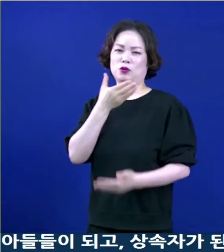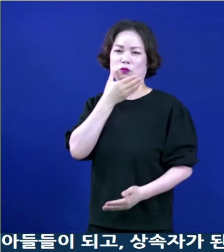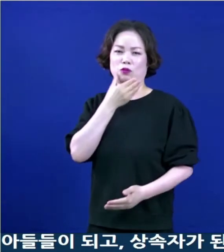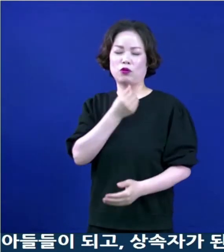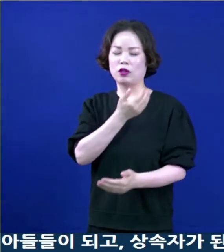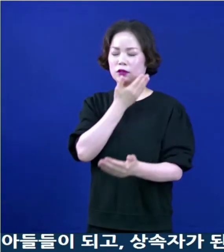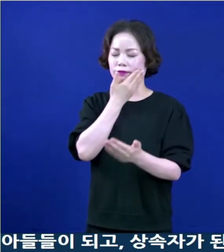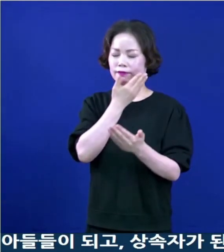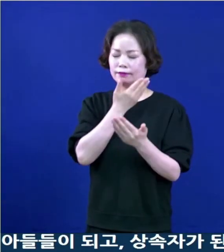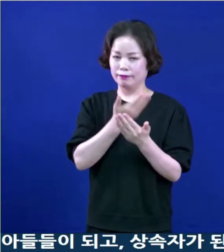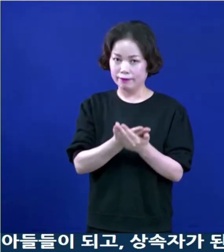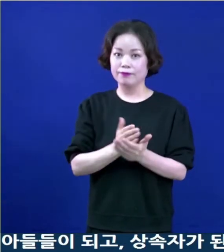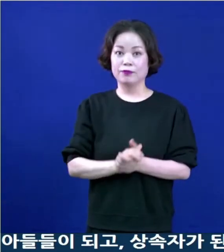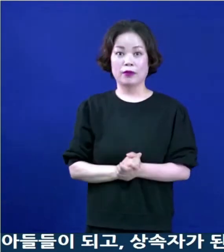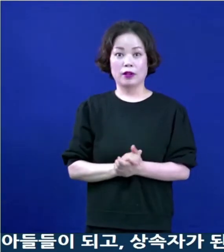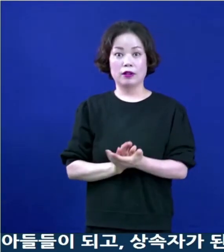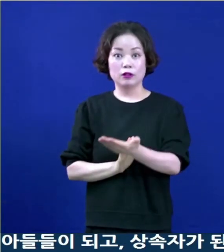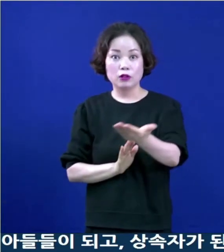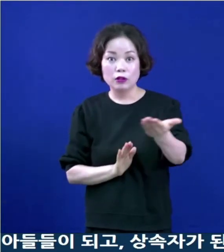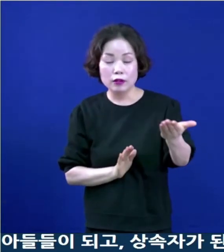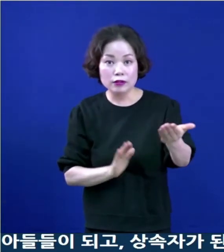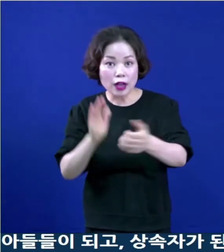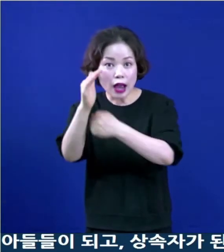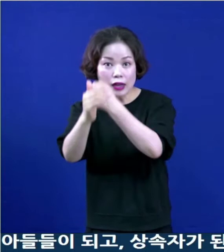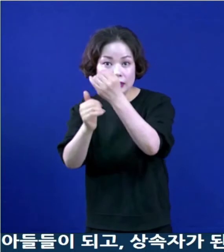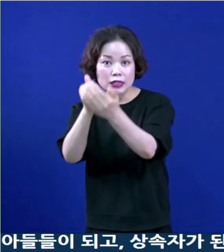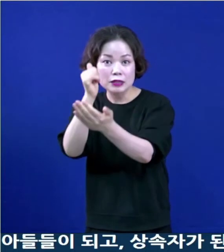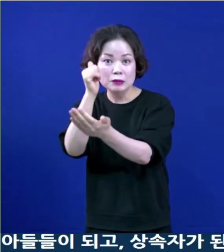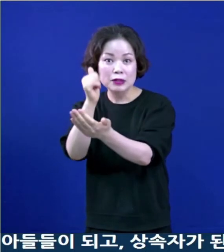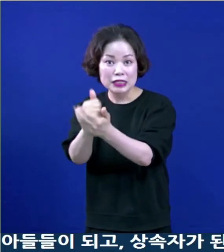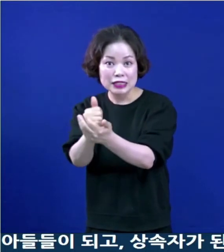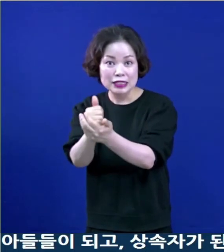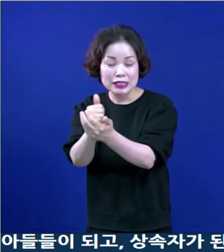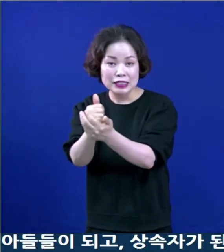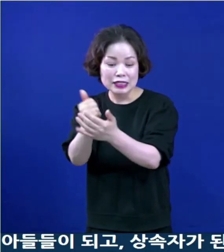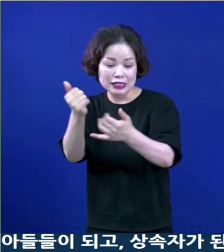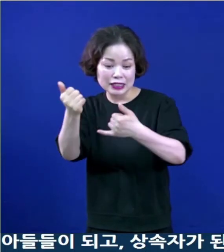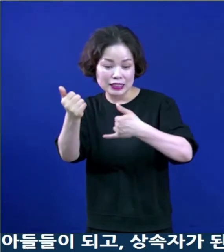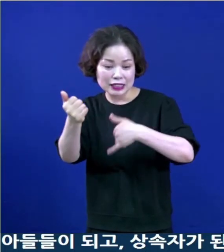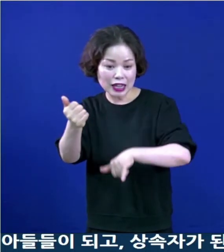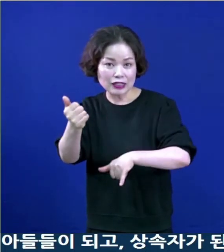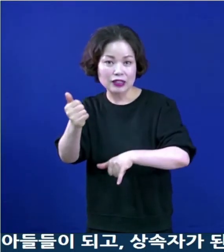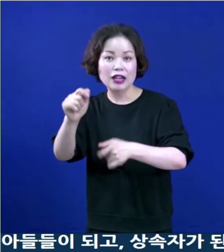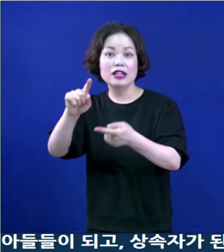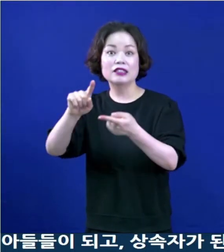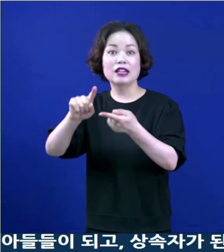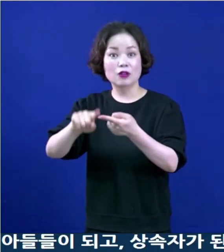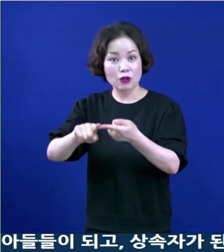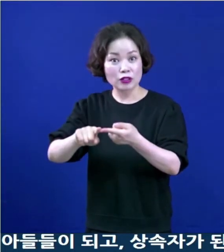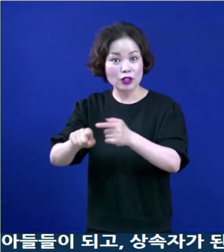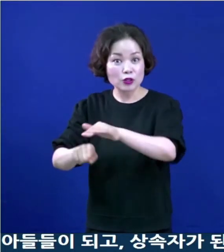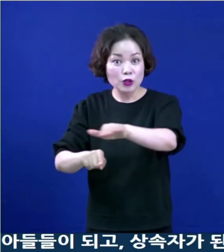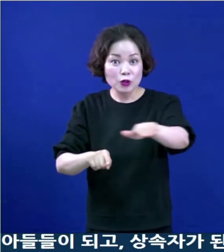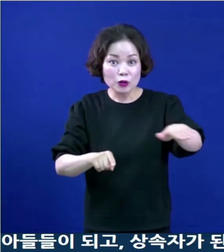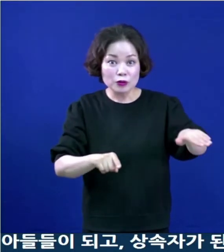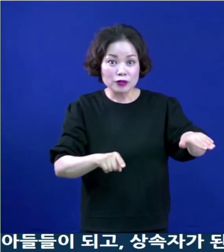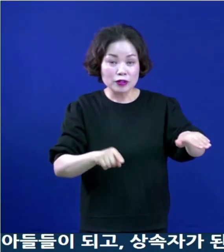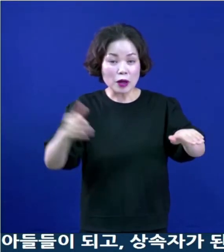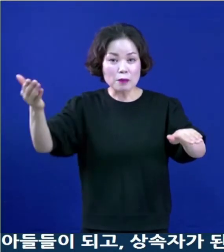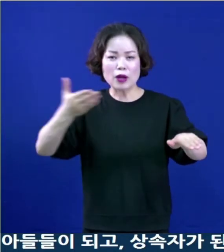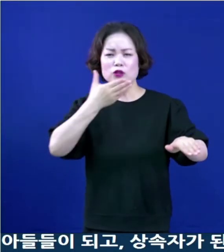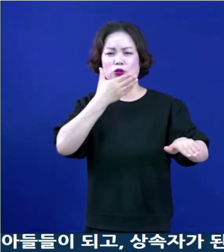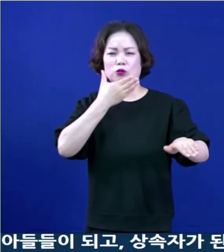핵심입니다. 여러분, 하나님이 자녀가 되었다는 사실이 여러분 받은 복